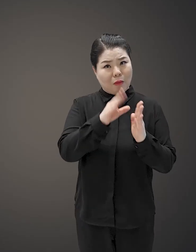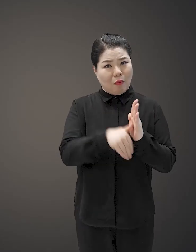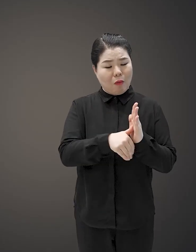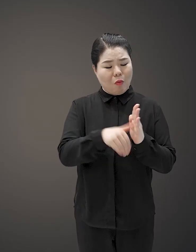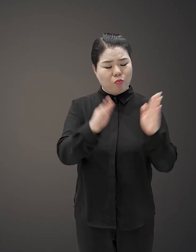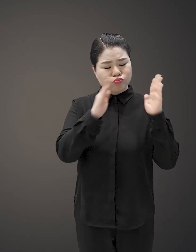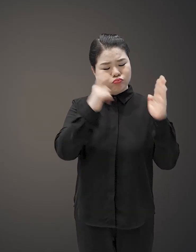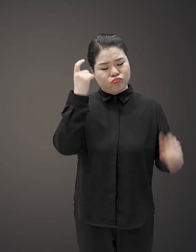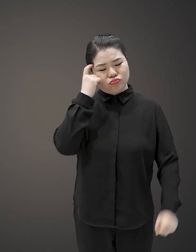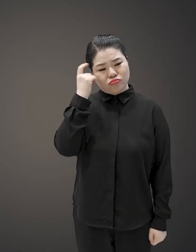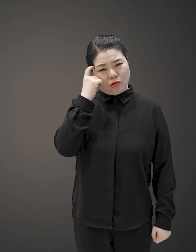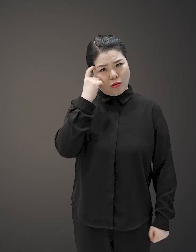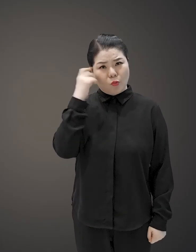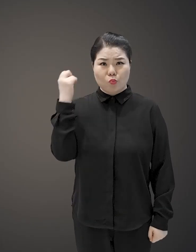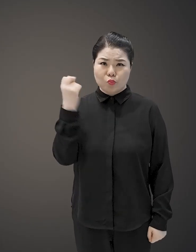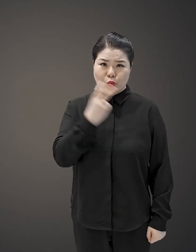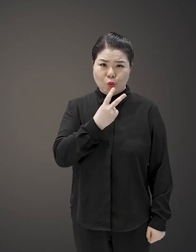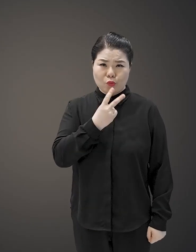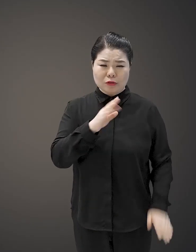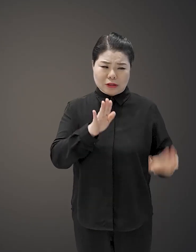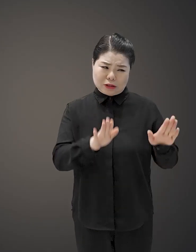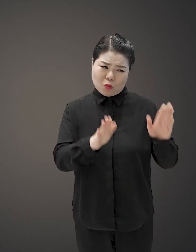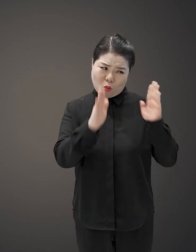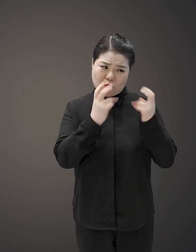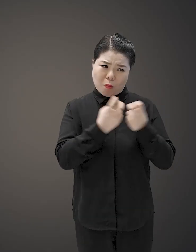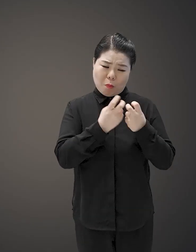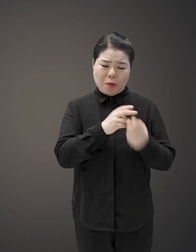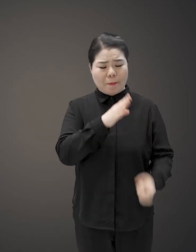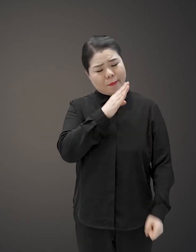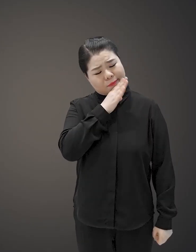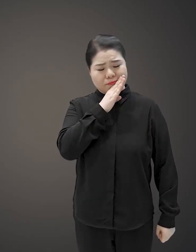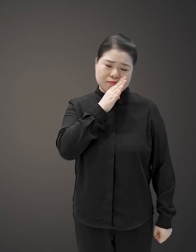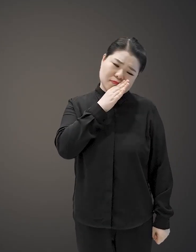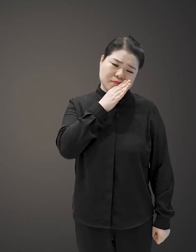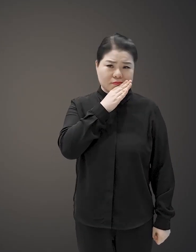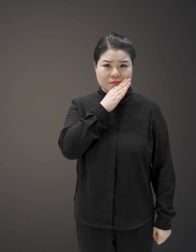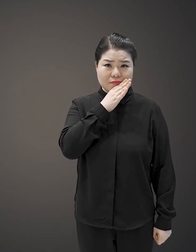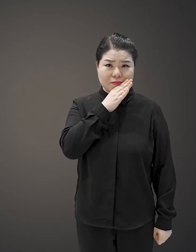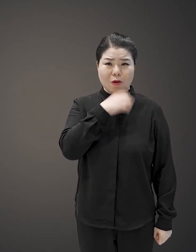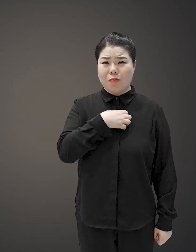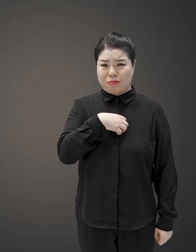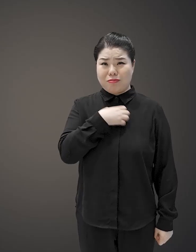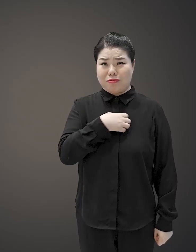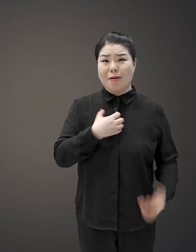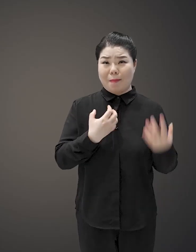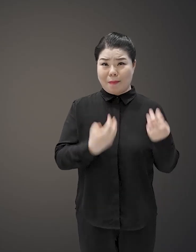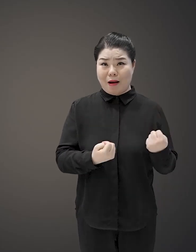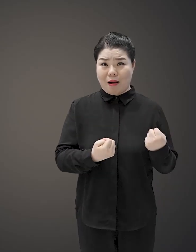왜 공부를 해야 하는지, 그리고 지금 내가 공부하고 있는 방식이 맞는 건지에 대한 의문이 들었어요.